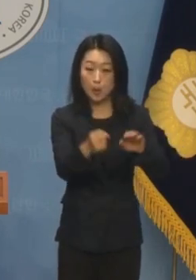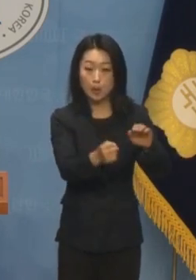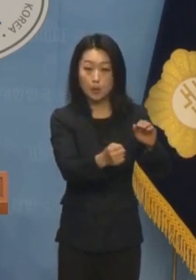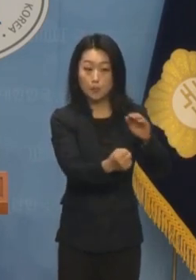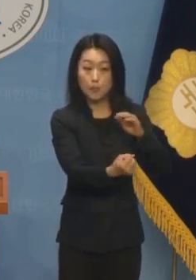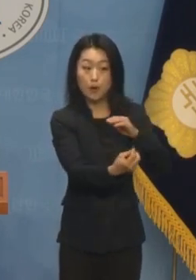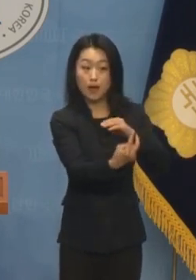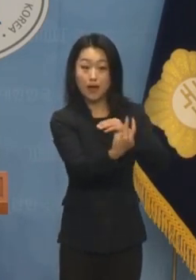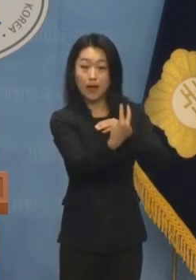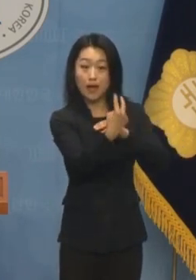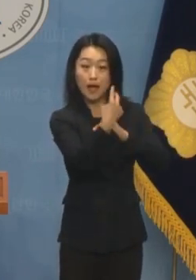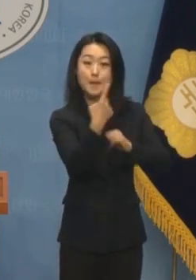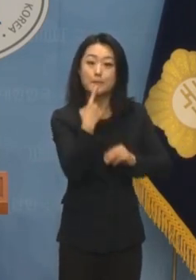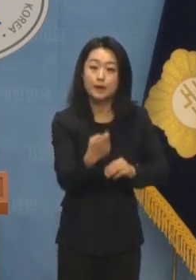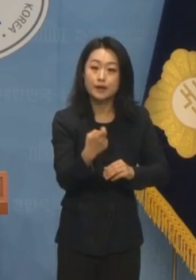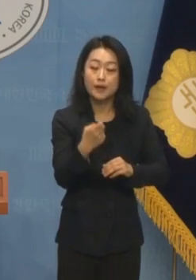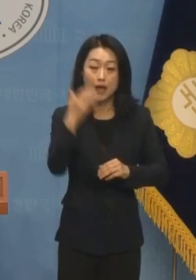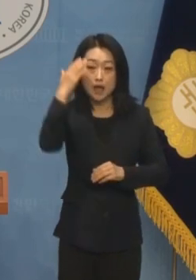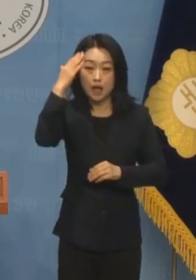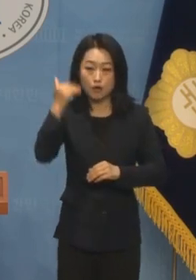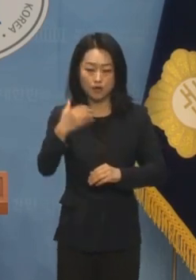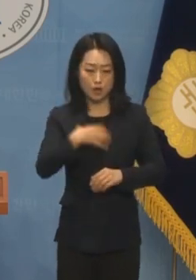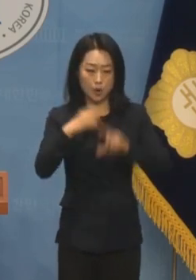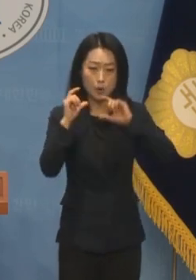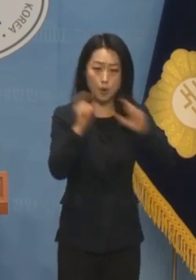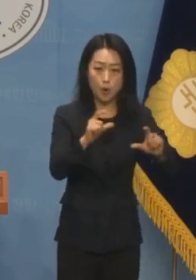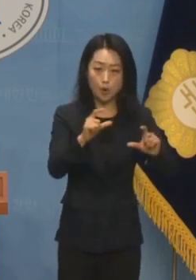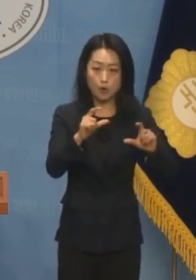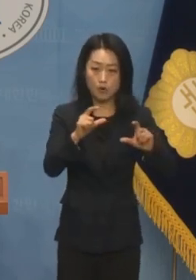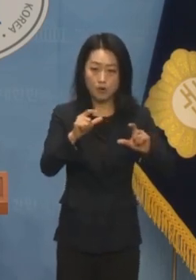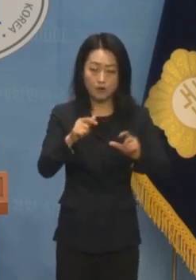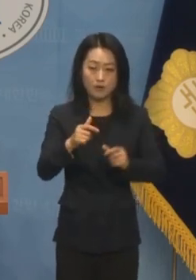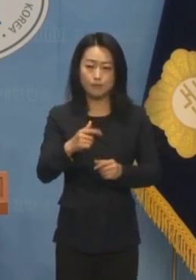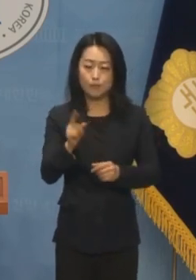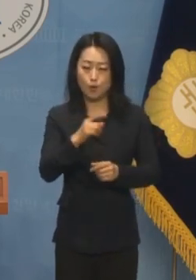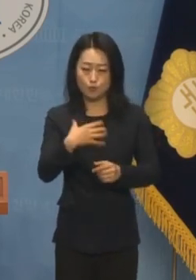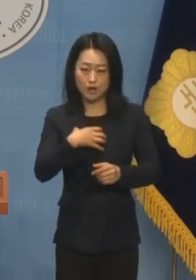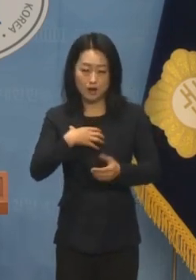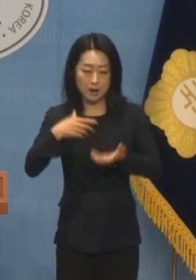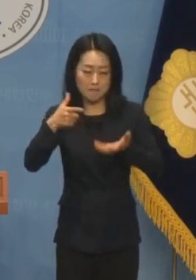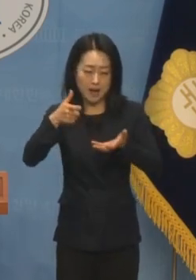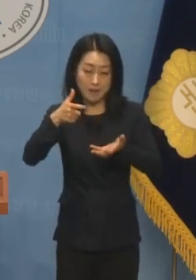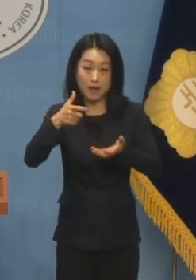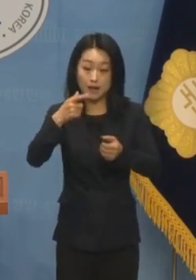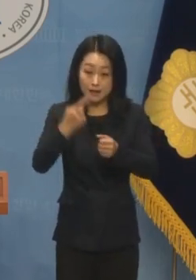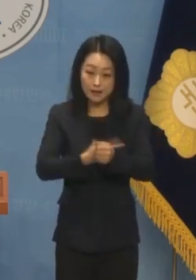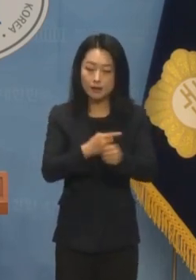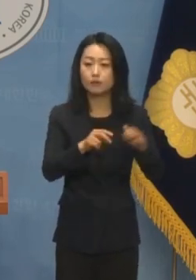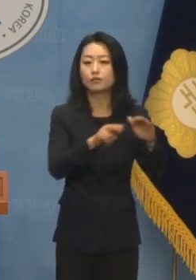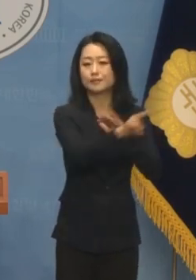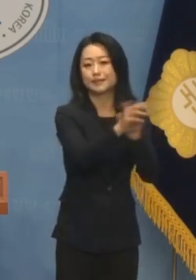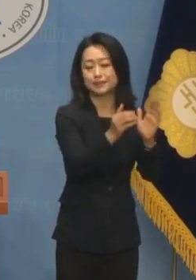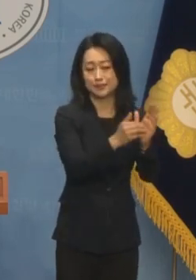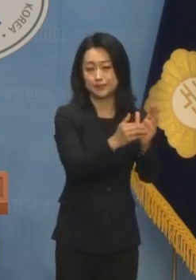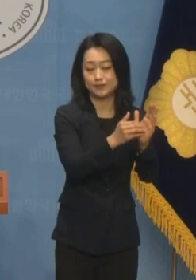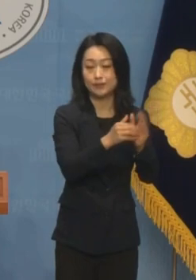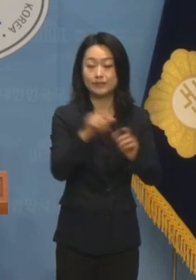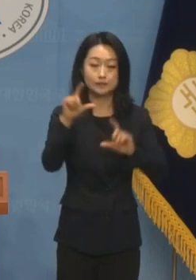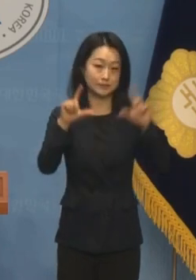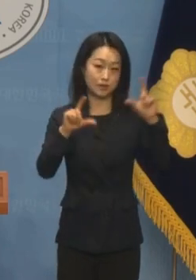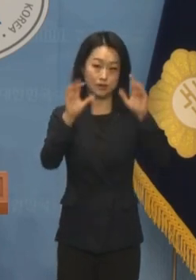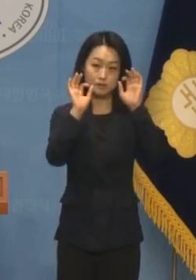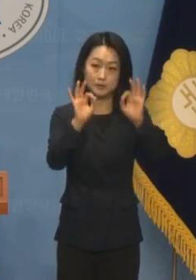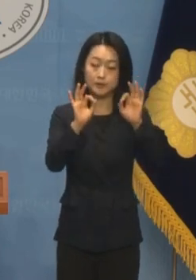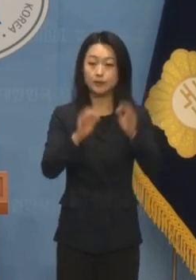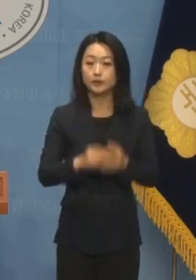군의 경고 방송 사격 이후에 퇴각한 것으로 확인되었다. 이런